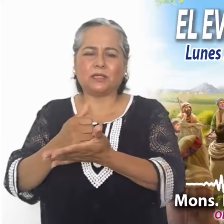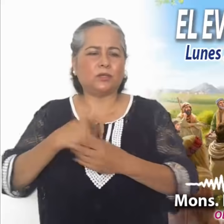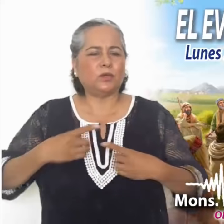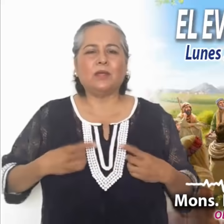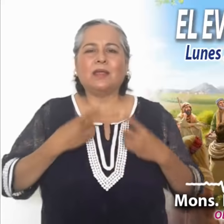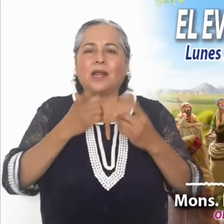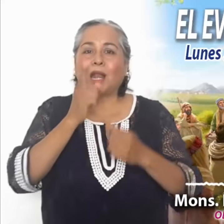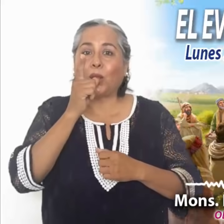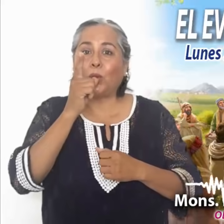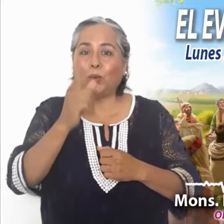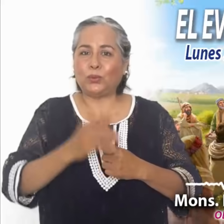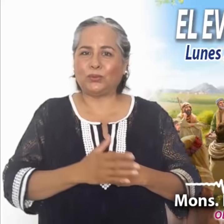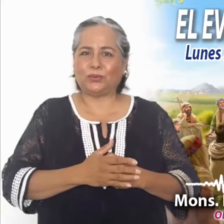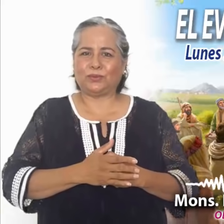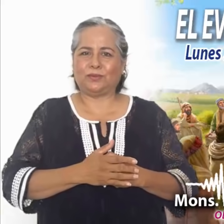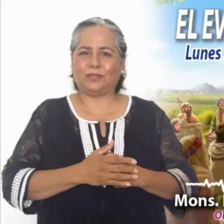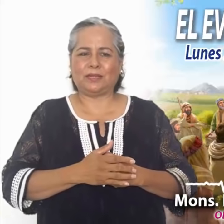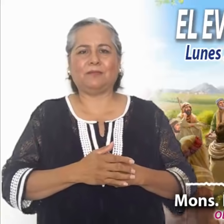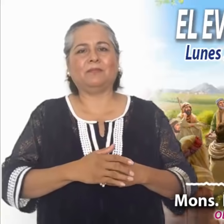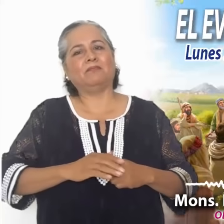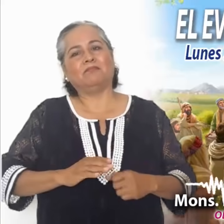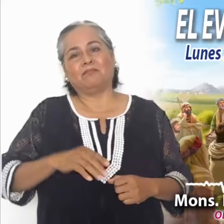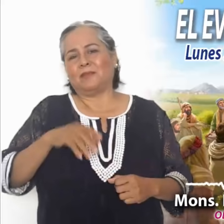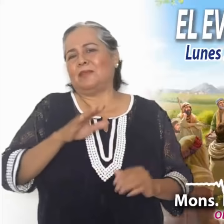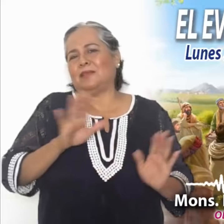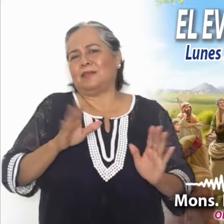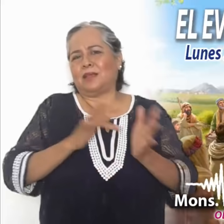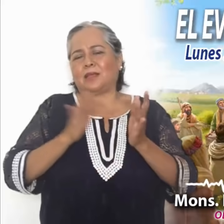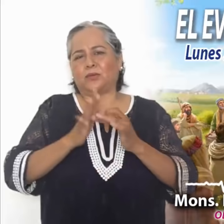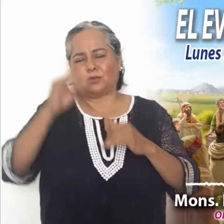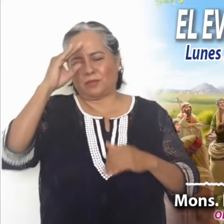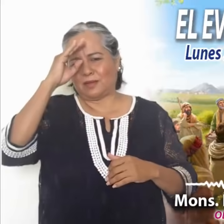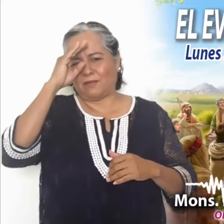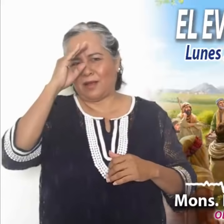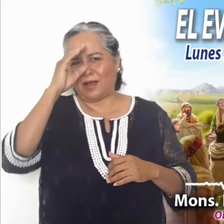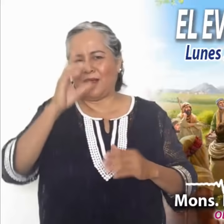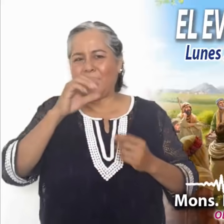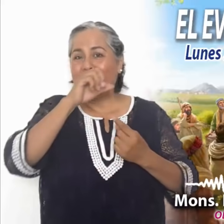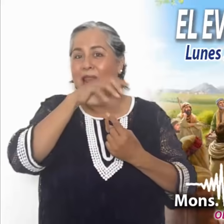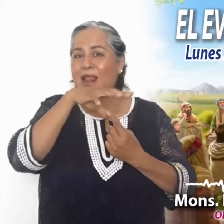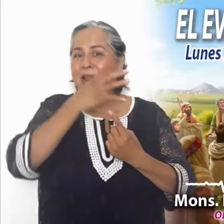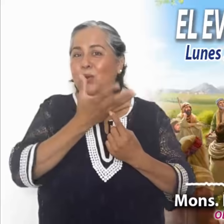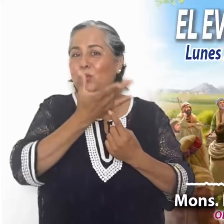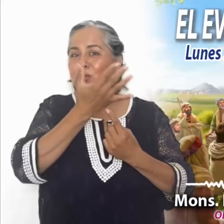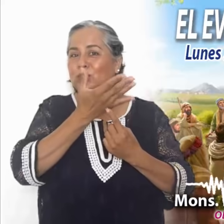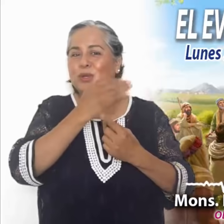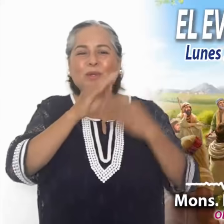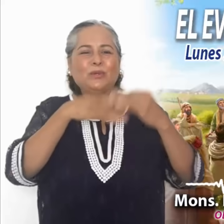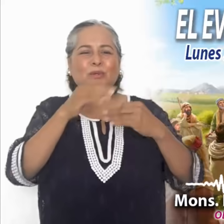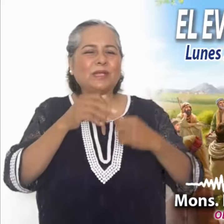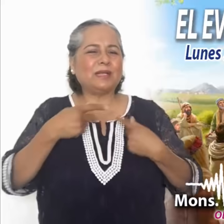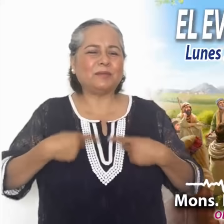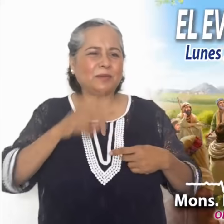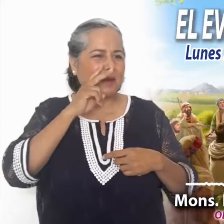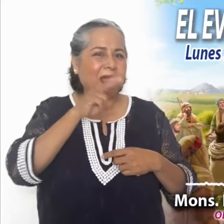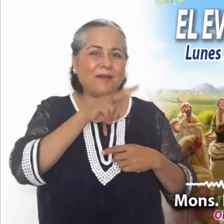de la oscuridad. Aunque quiera pasar desapercibida, se notará, porque sus resplandores